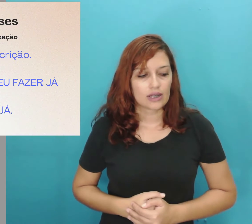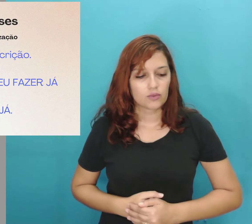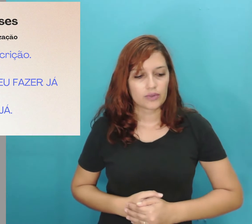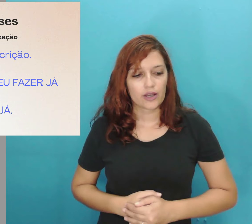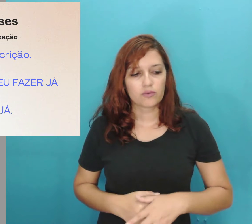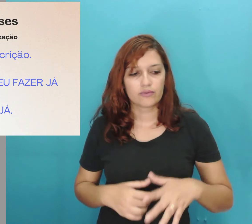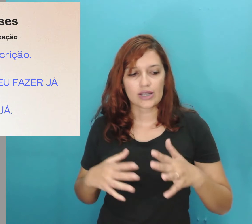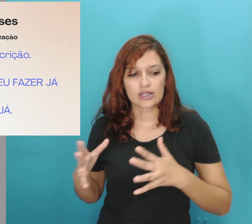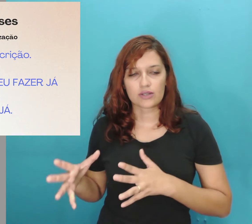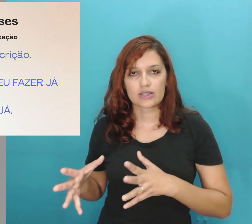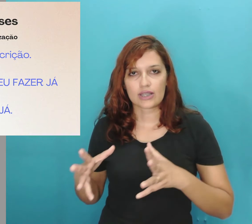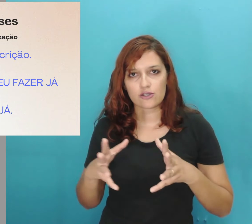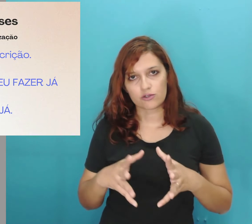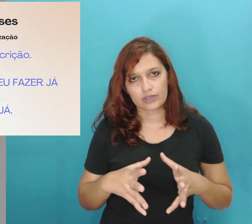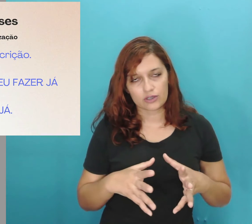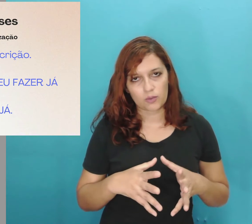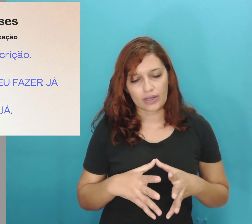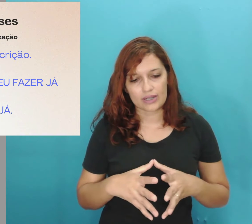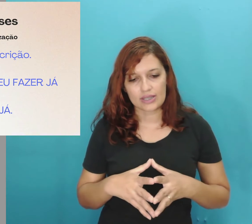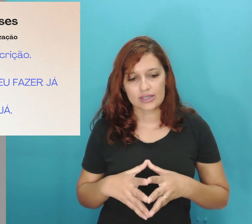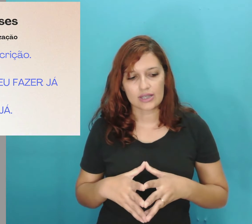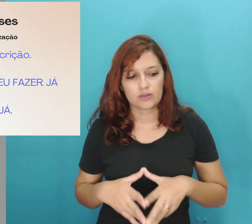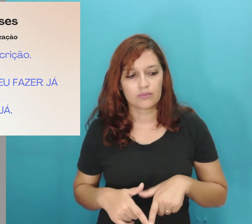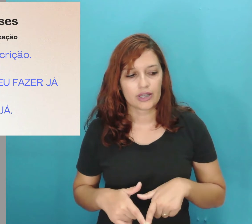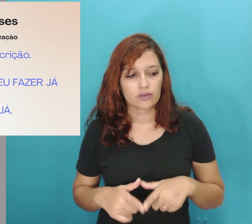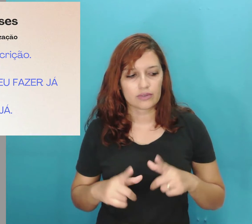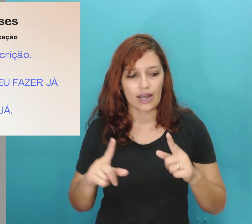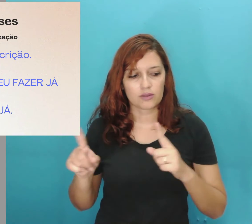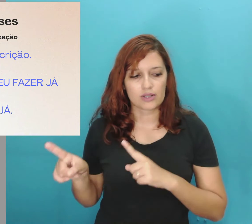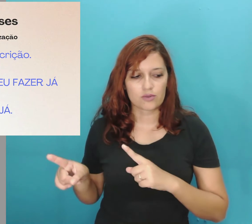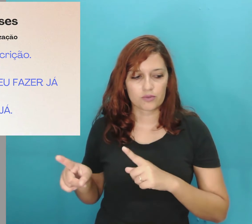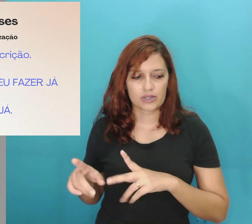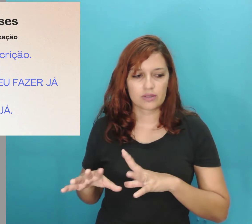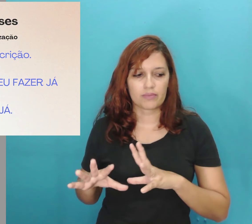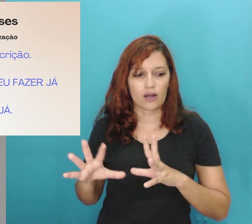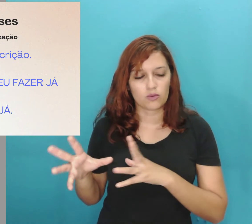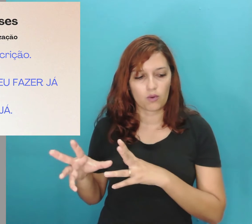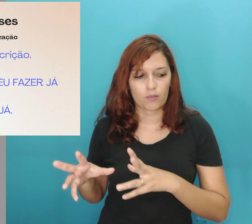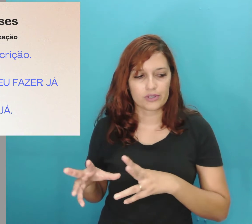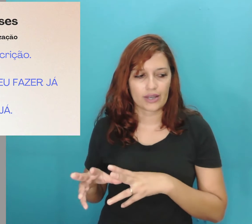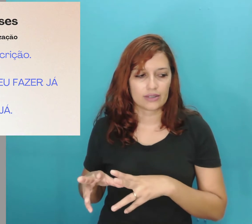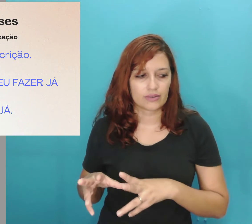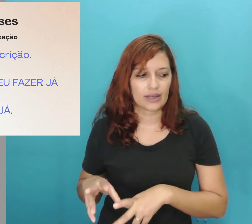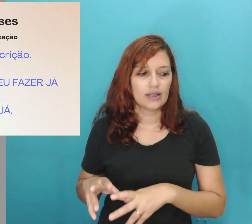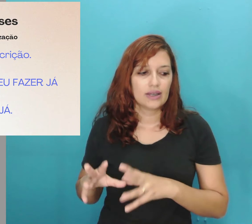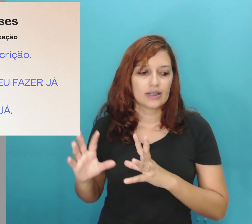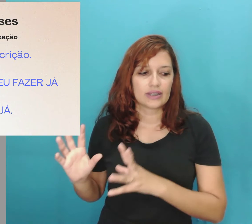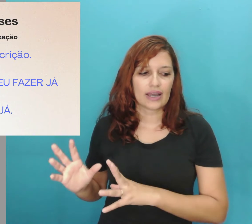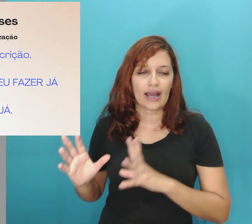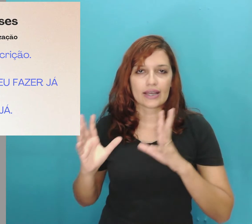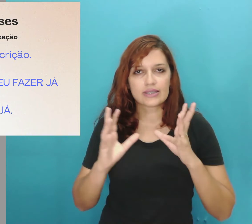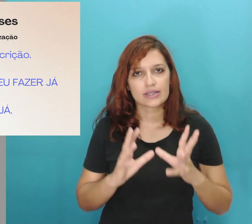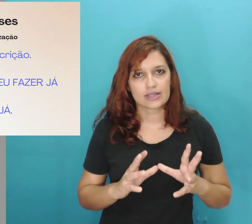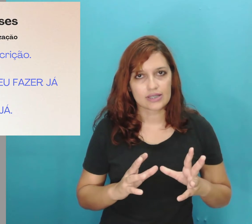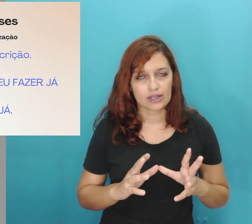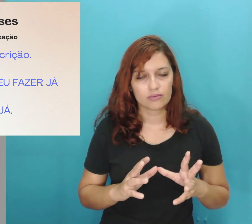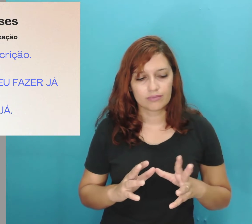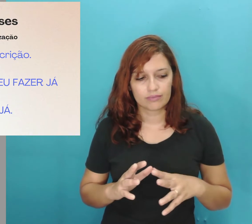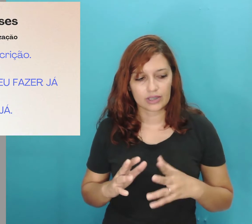Então, eu fazendo na estrutura de topicalização, eu trago o assunto principal, o objeto, né? Que é a inscrição. Então,